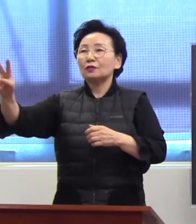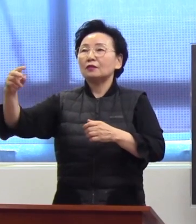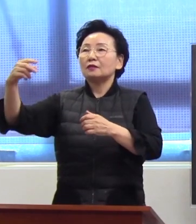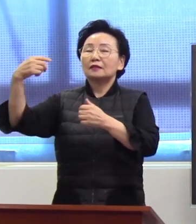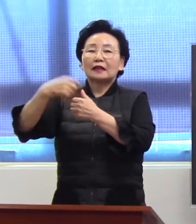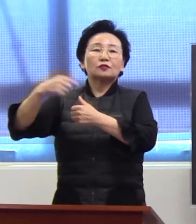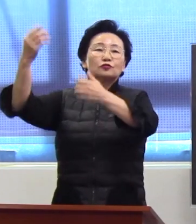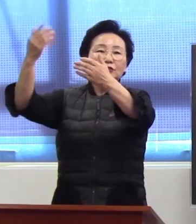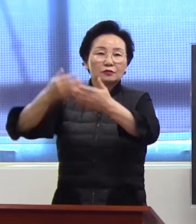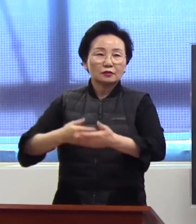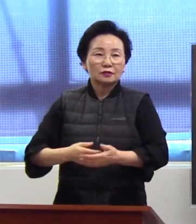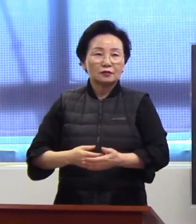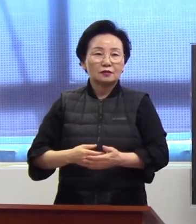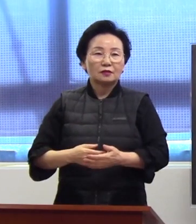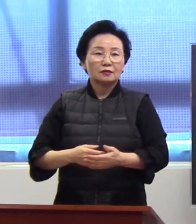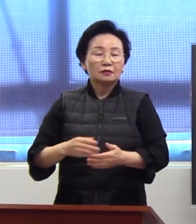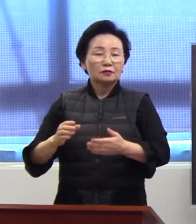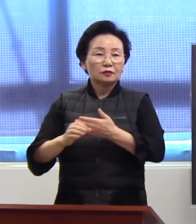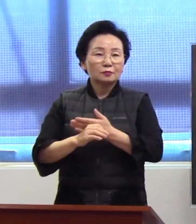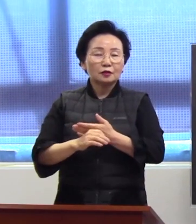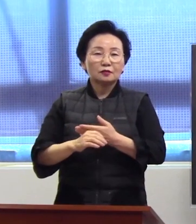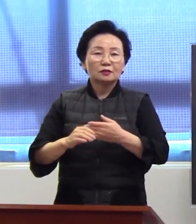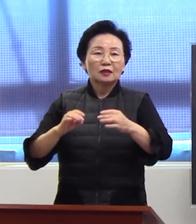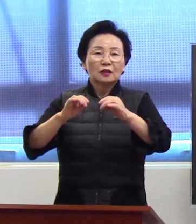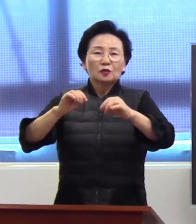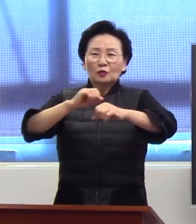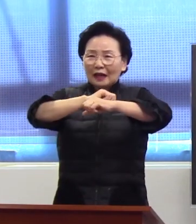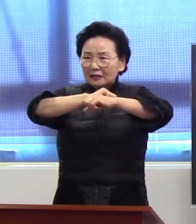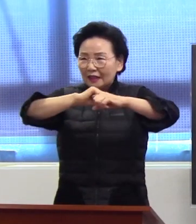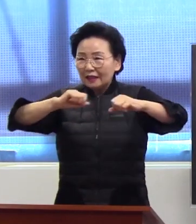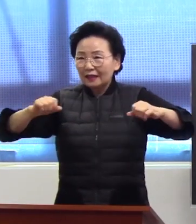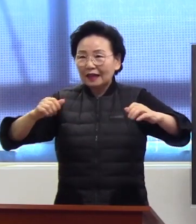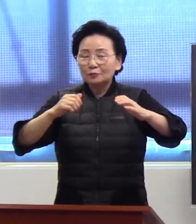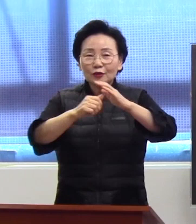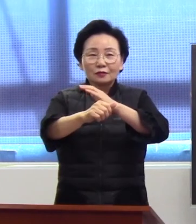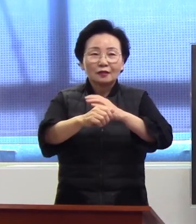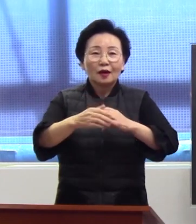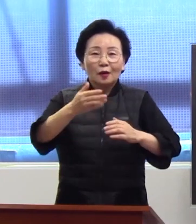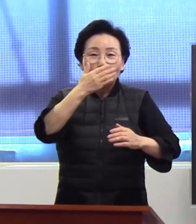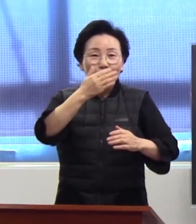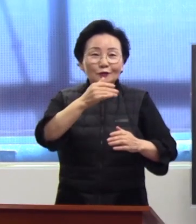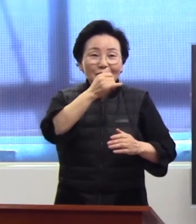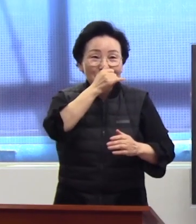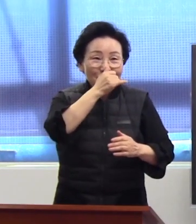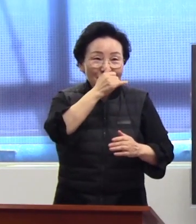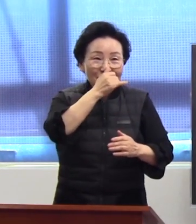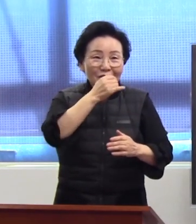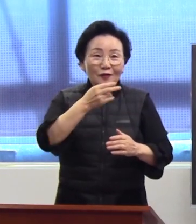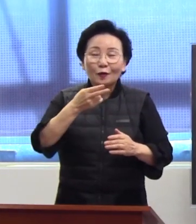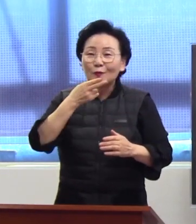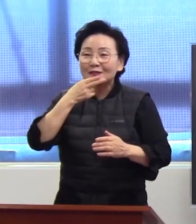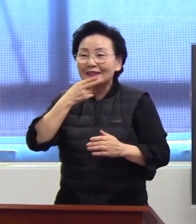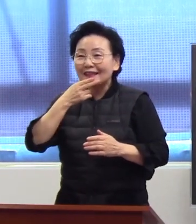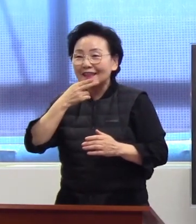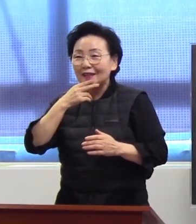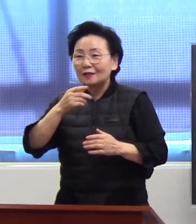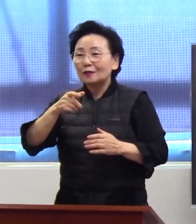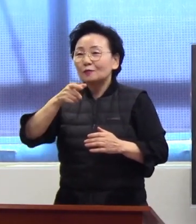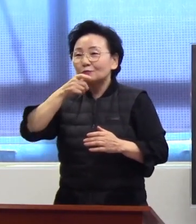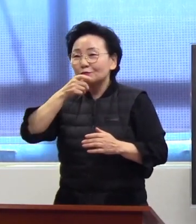광야라고 가르쳐 주시는 거예요. 그러면 광야에 가면 먹을 거 있어요? 없잖아.